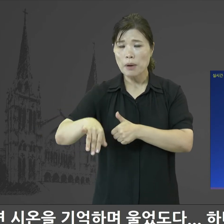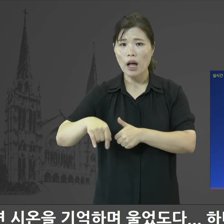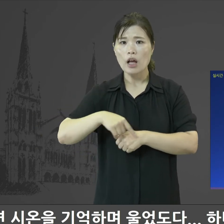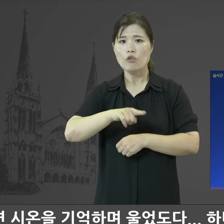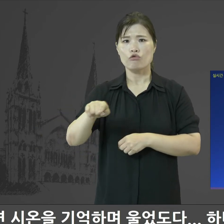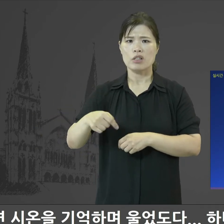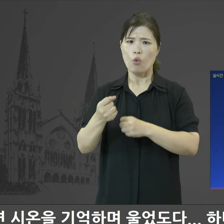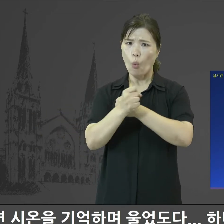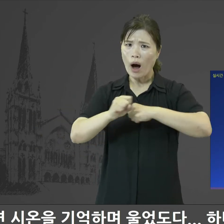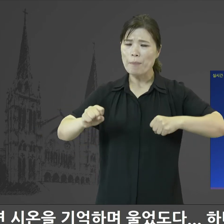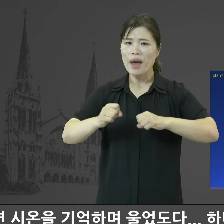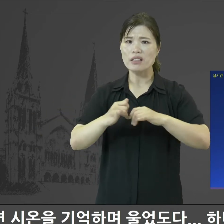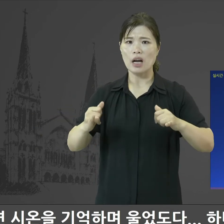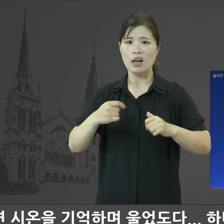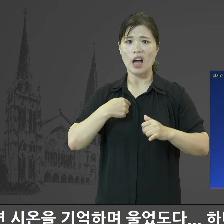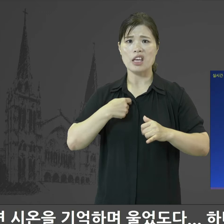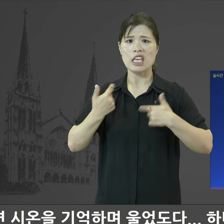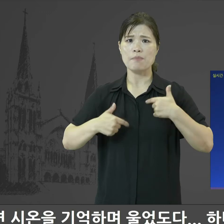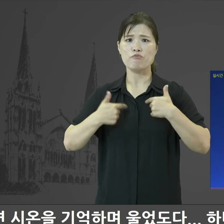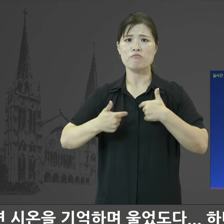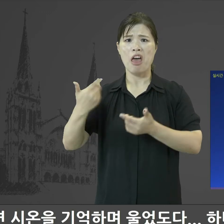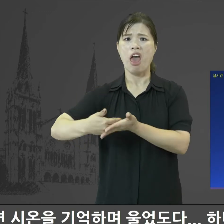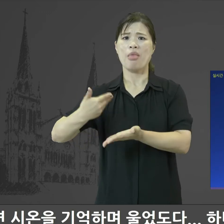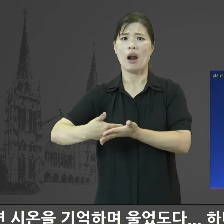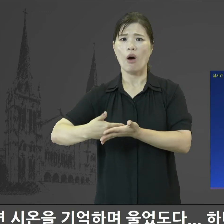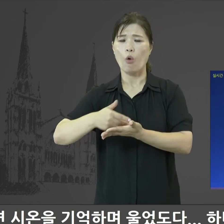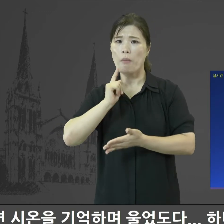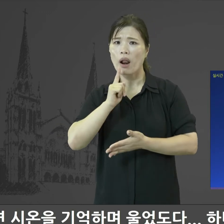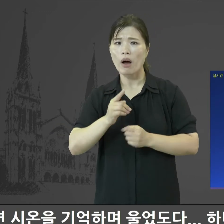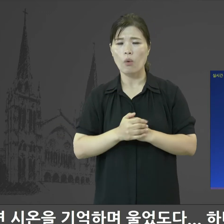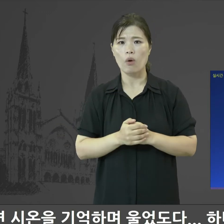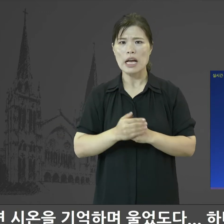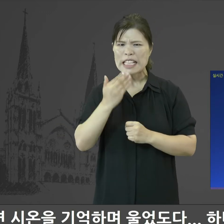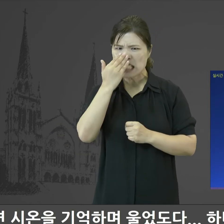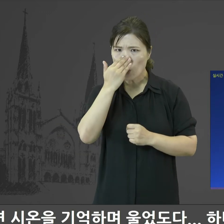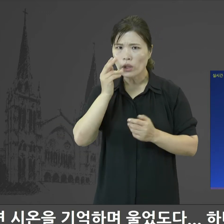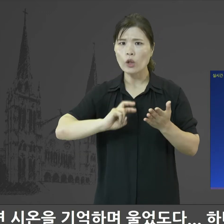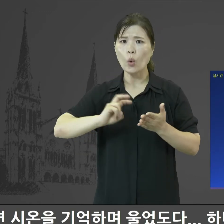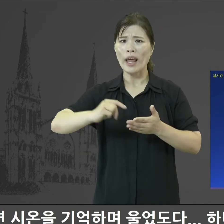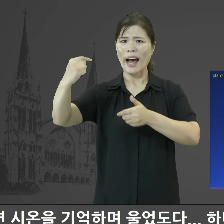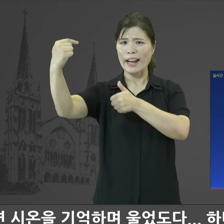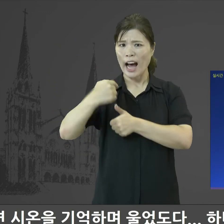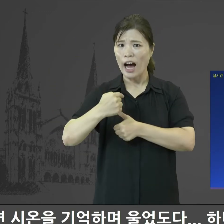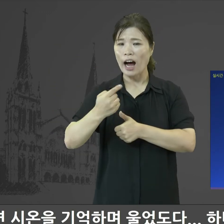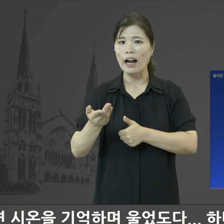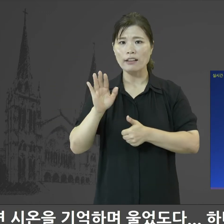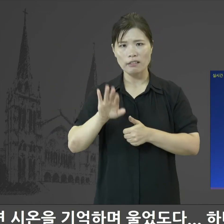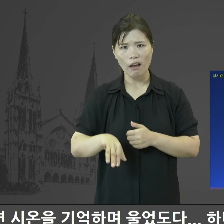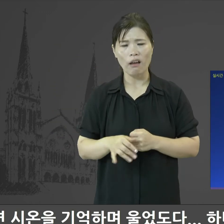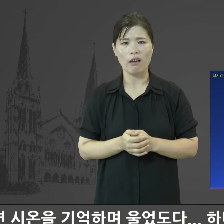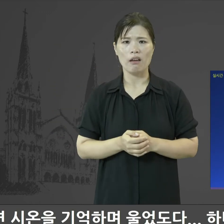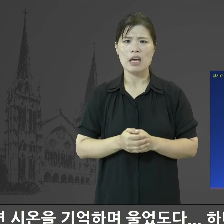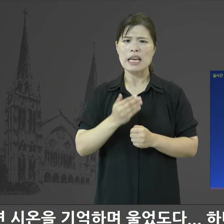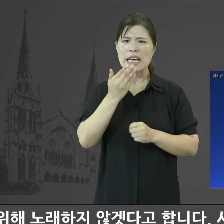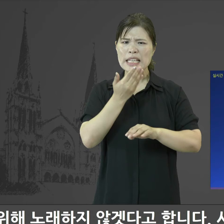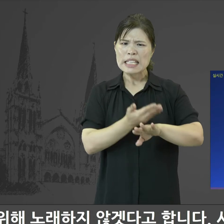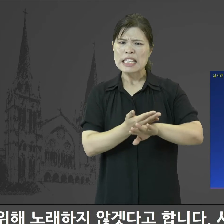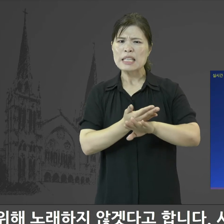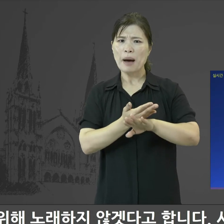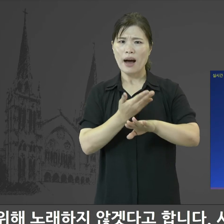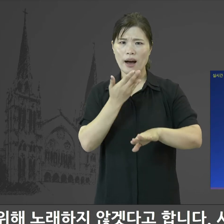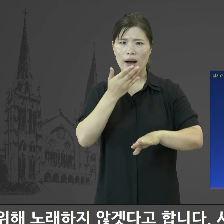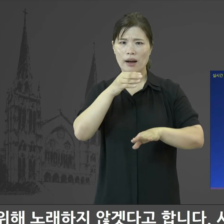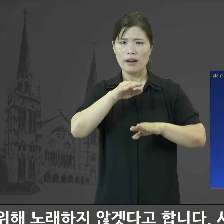기쁨을 청하고 자기들을 위하여 시온의 노래 중 하나를 노래하라 함이로다. 우리가 이방 땅에서 어찌